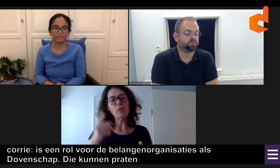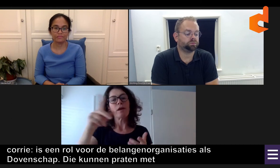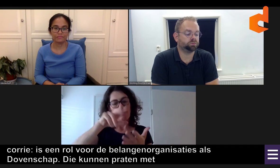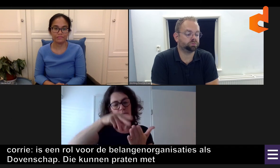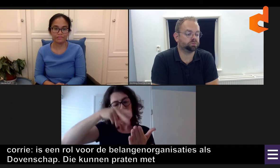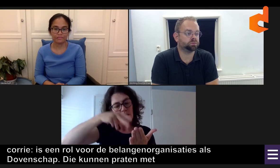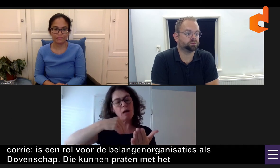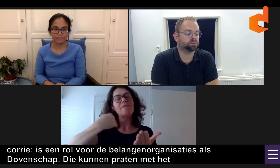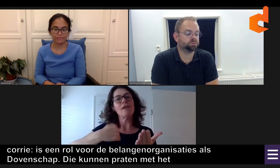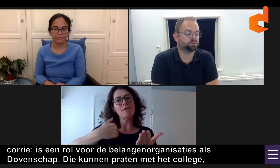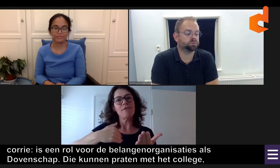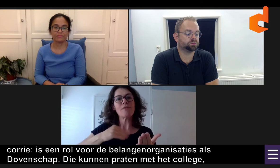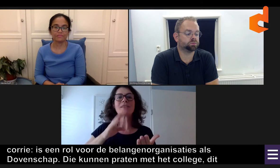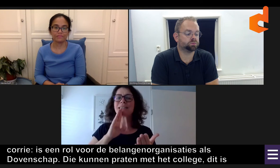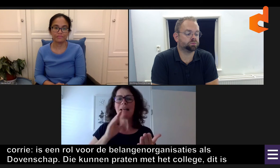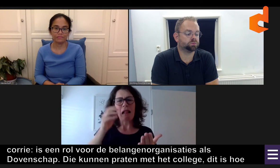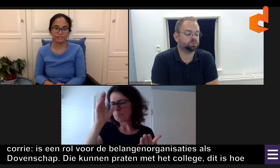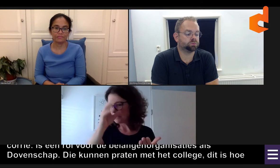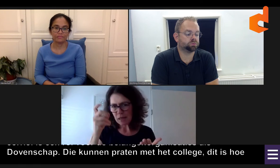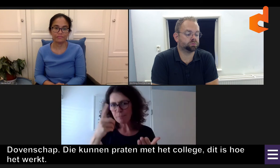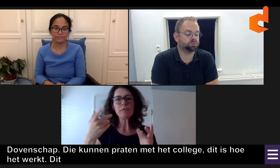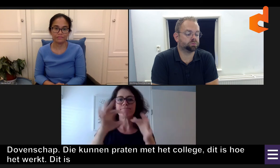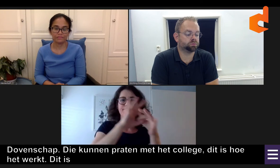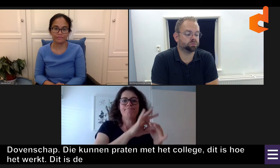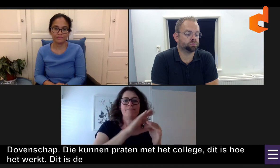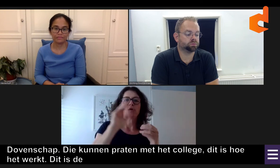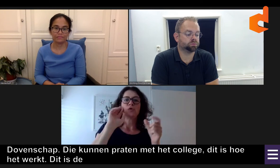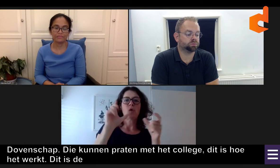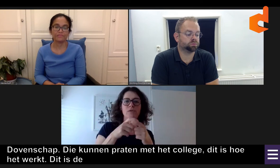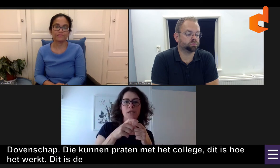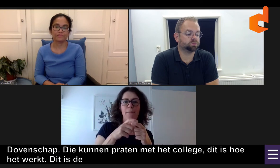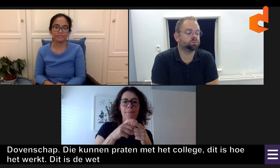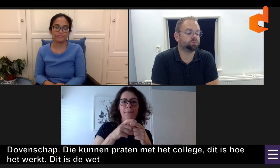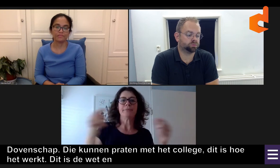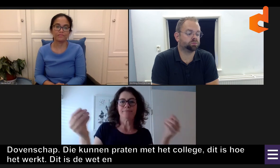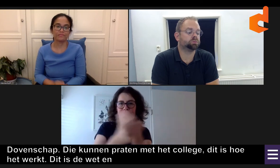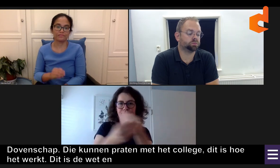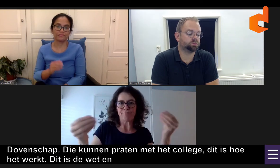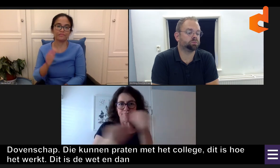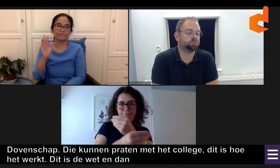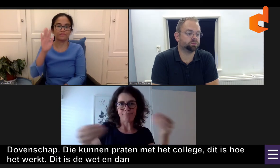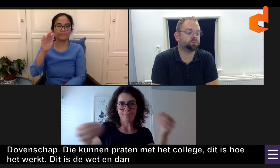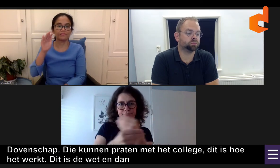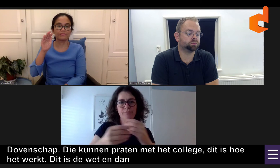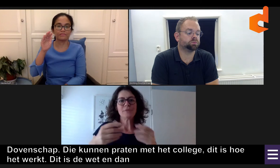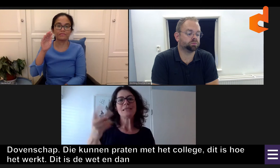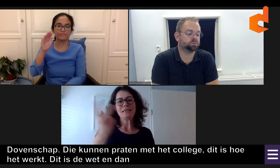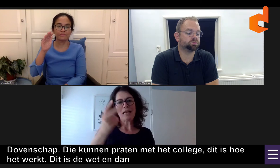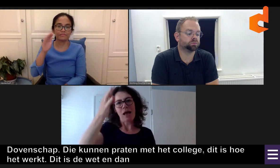ja, dit is hoe het werkt. Dit is de wet en dan is het aan het college om die te bestuderen en voor eventuele vragen contact op te